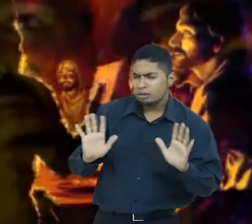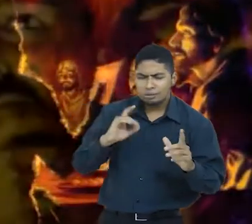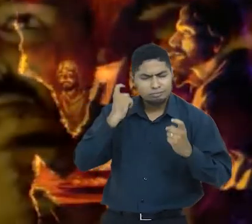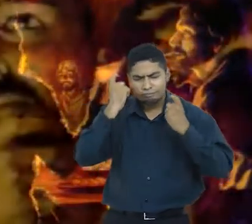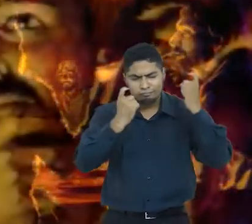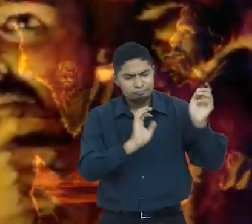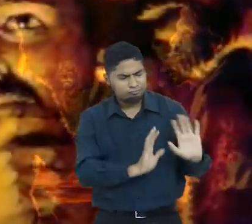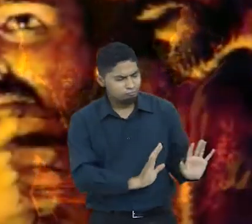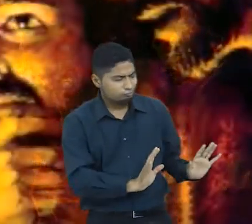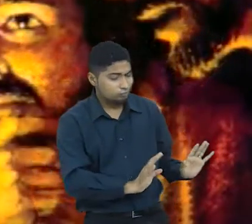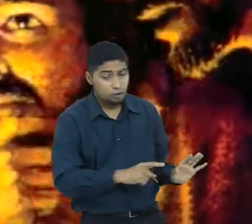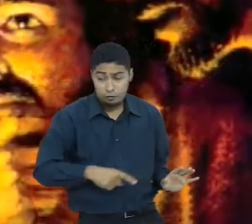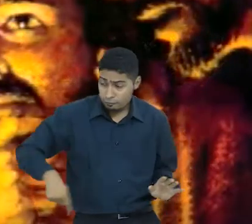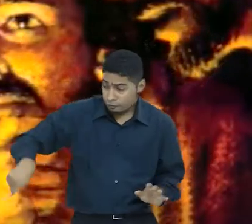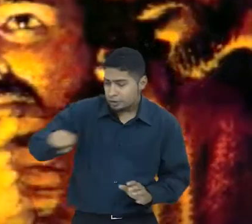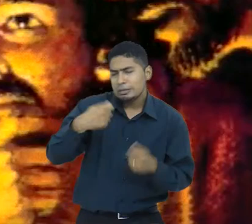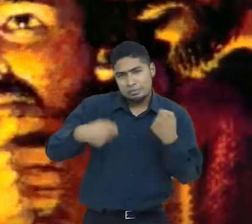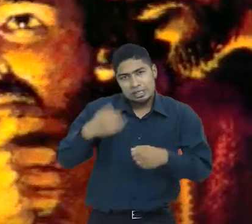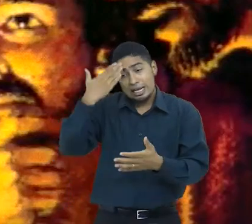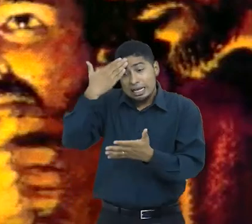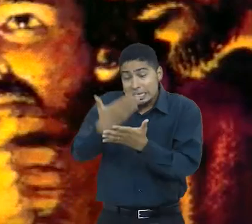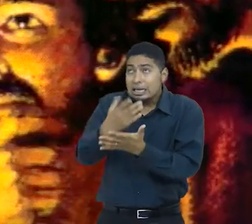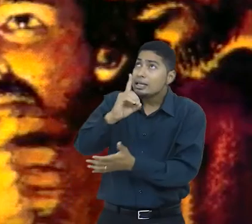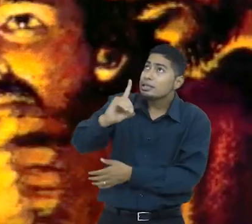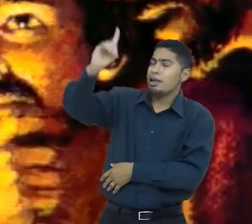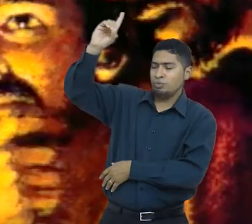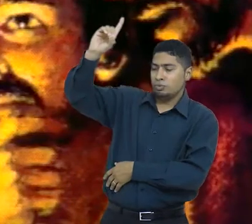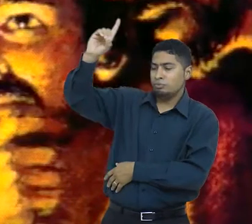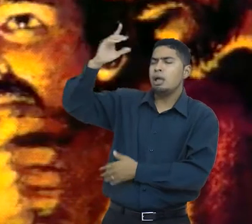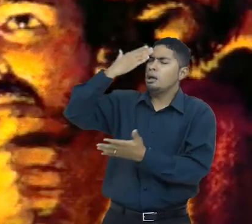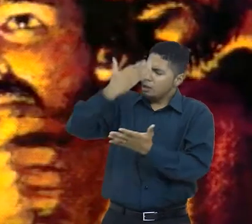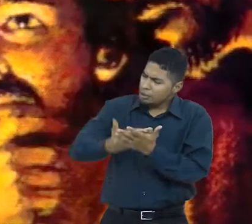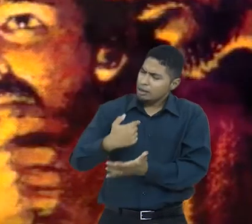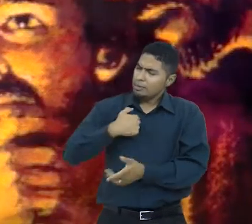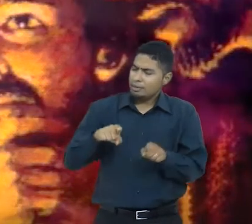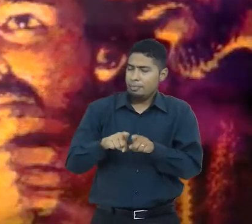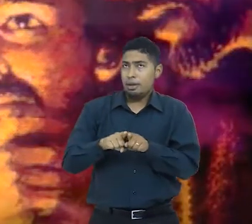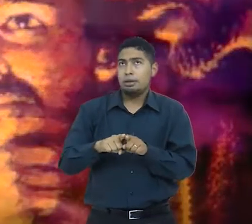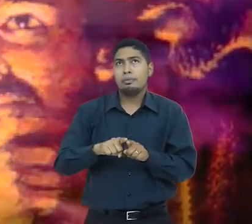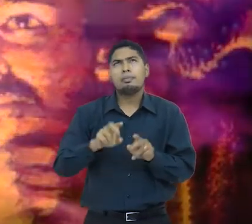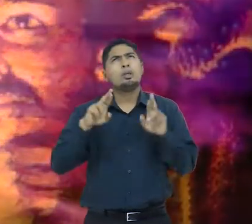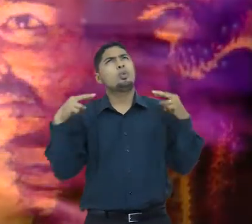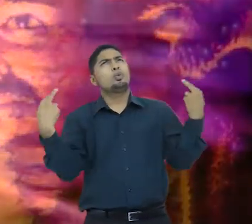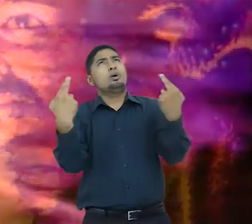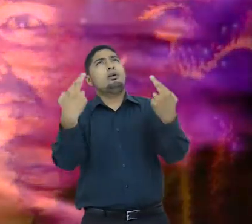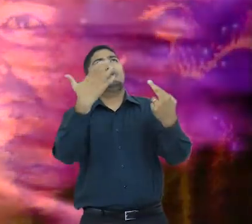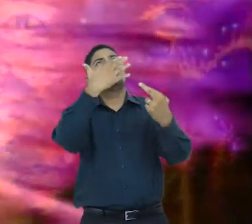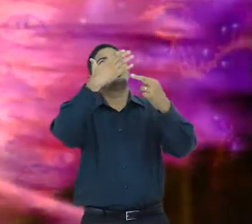disse: Não fiquem preocupados. Vocês creem em Deus, creiam também em mim. No reino de meu